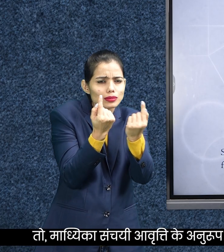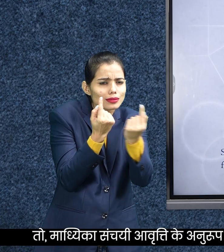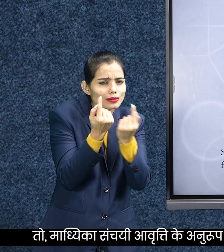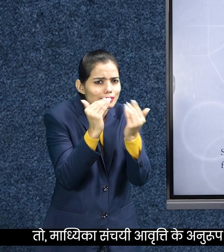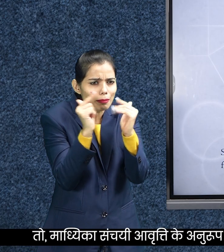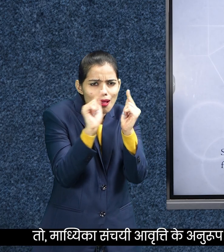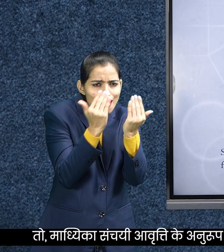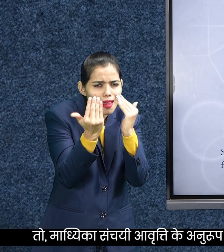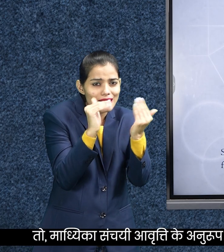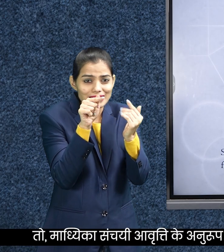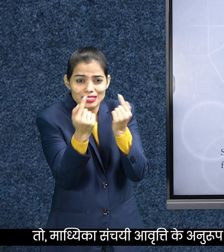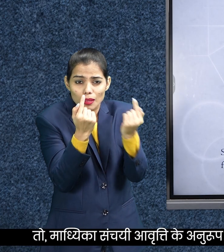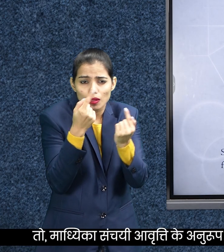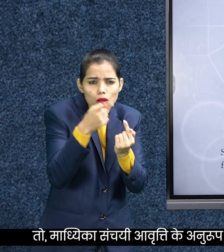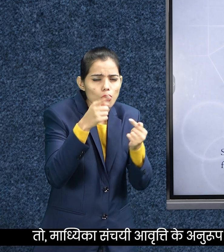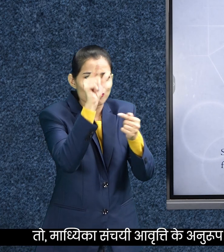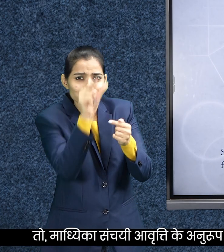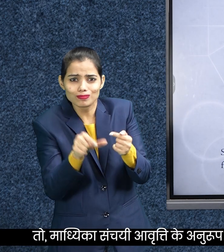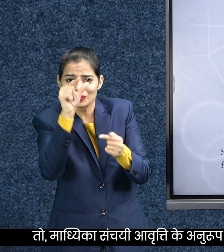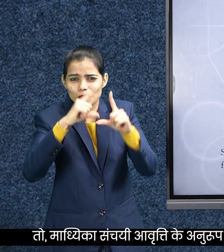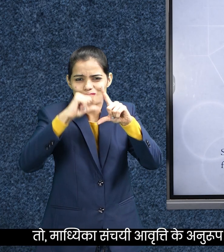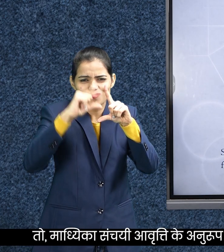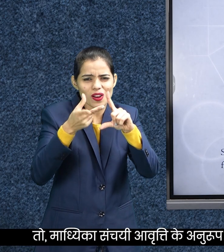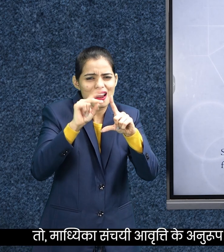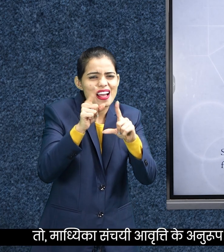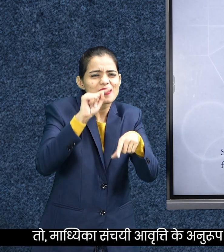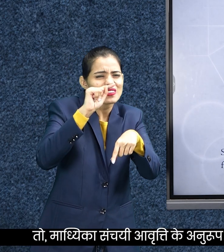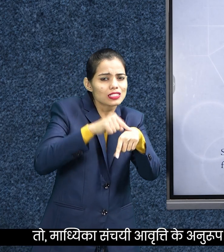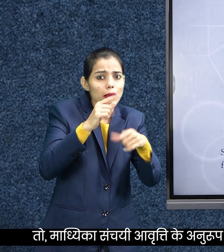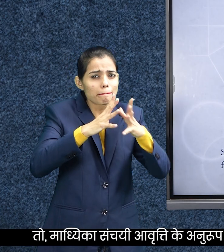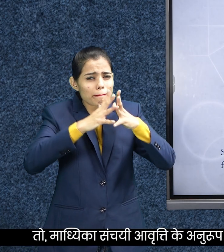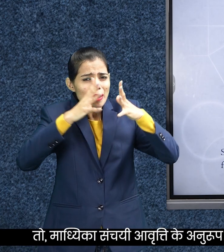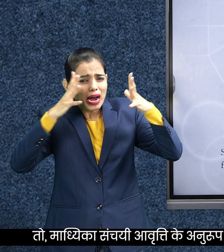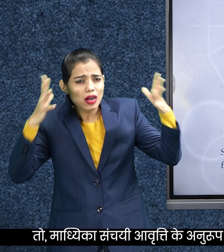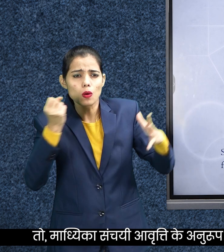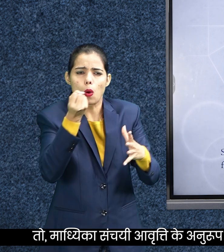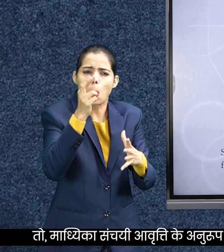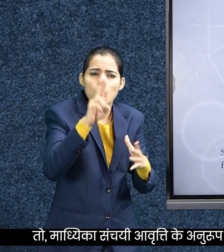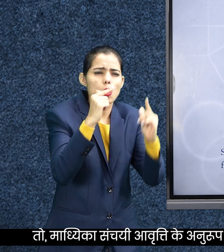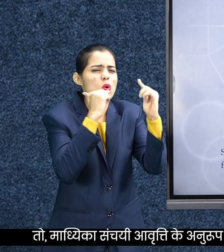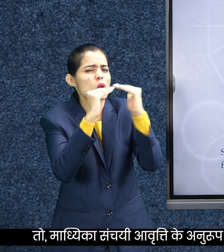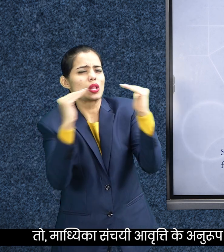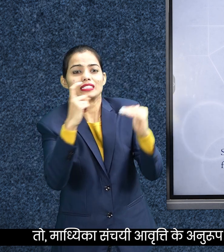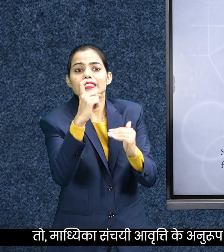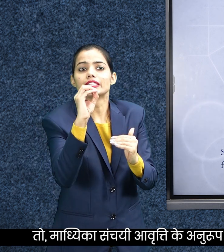अनुरूप शताब्दियों की संख्या होगी। बस 70 से अधिक या बराबर अर्थात